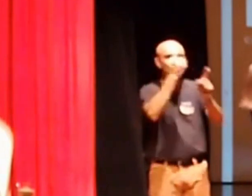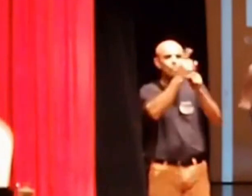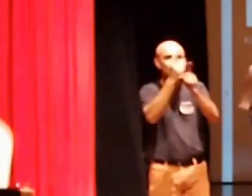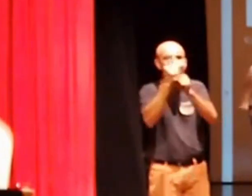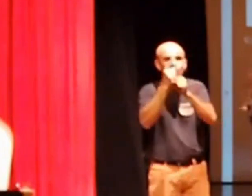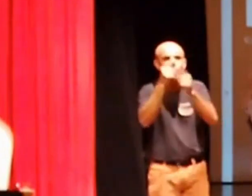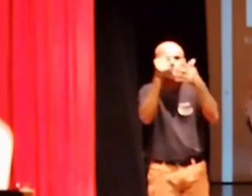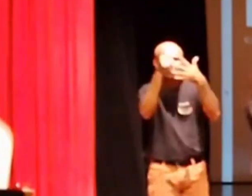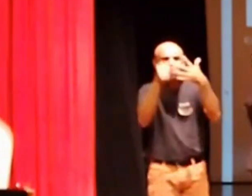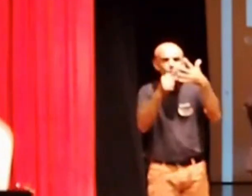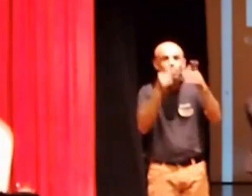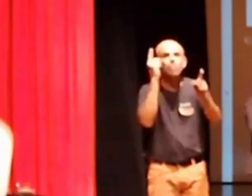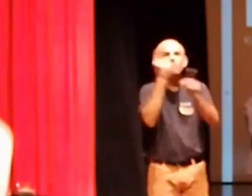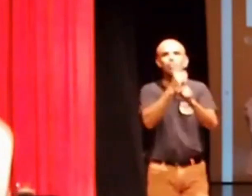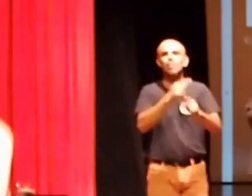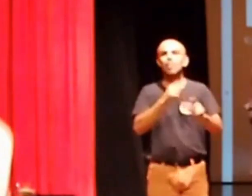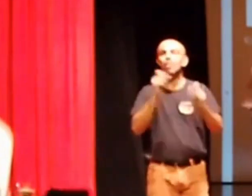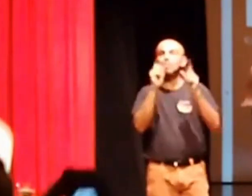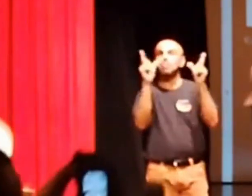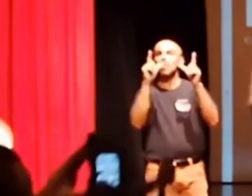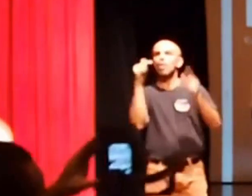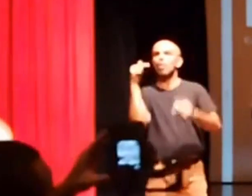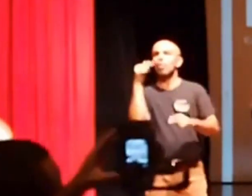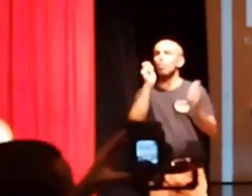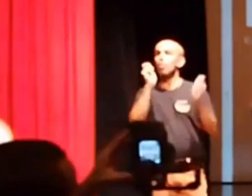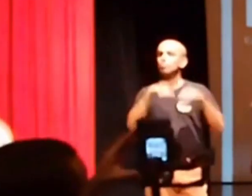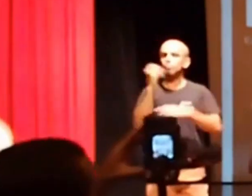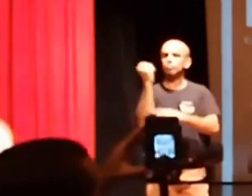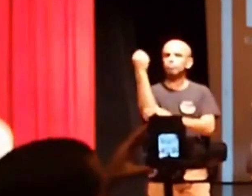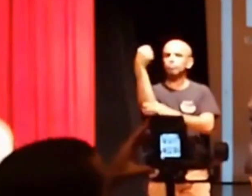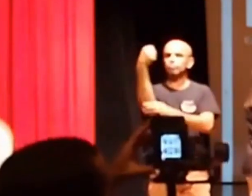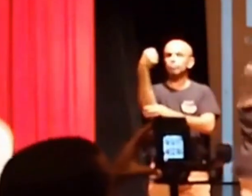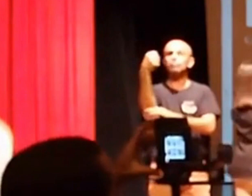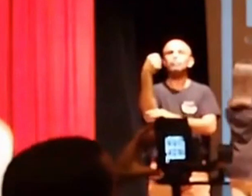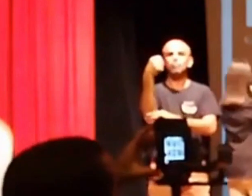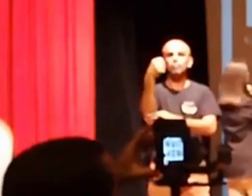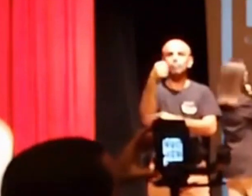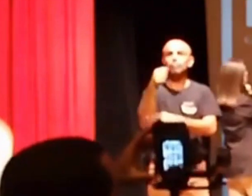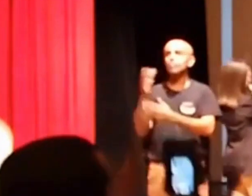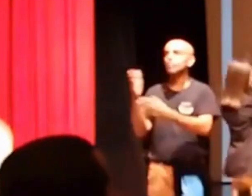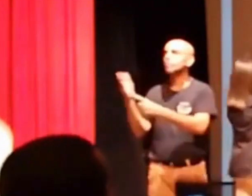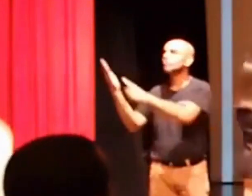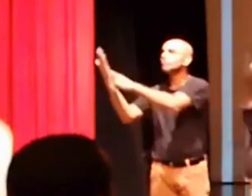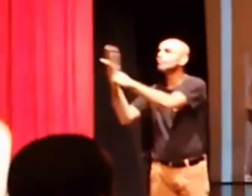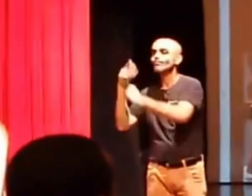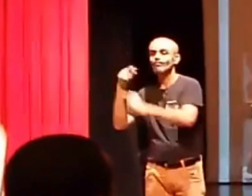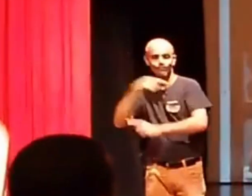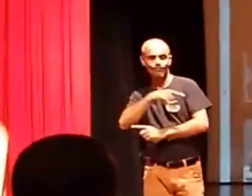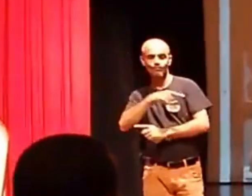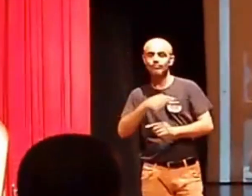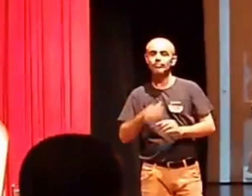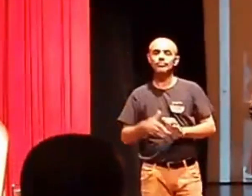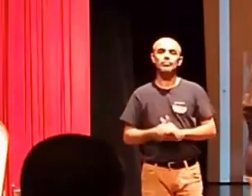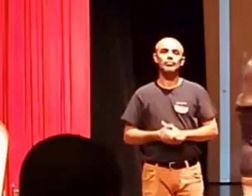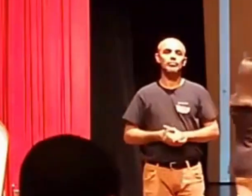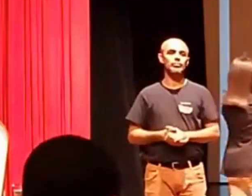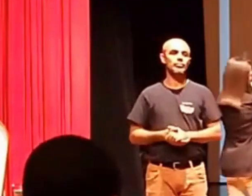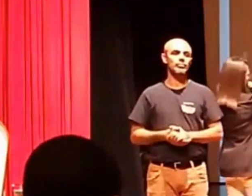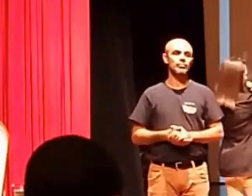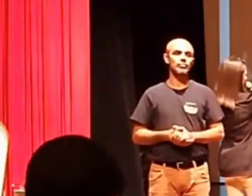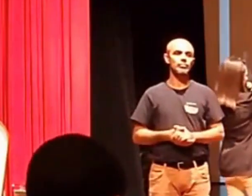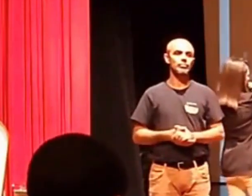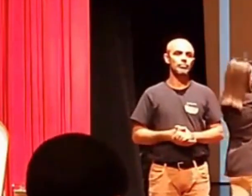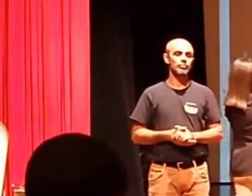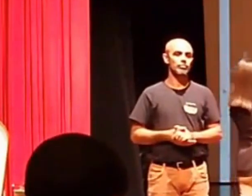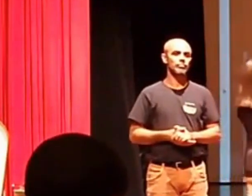coisa dessas, já acendam uma luz vermelha e procurem ajuda. Plano sagital,